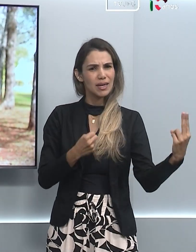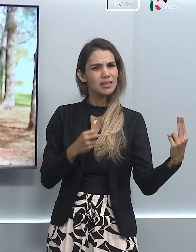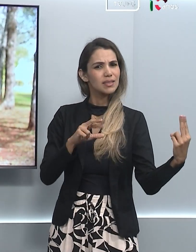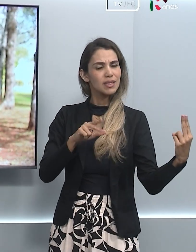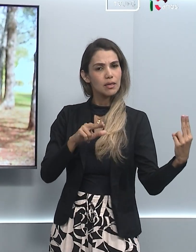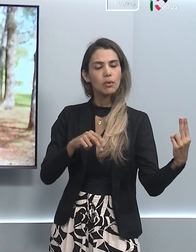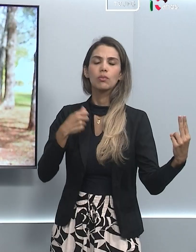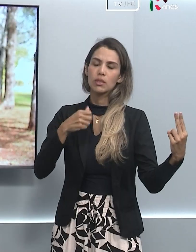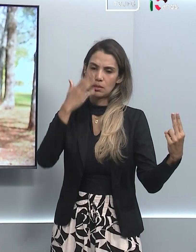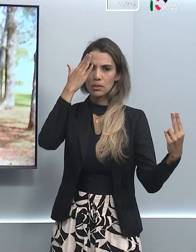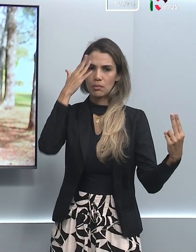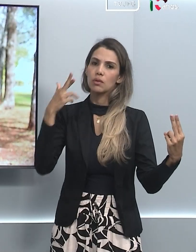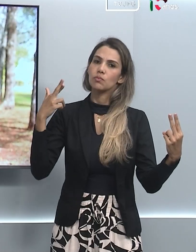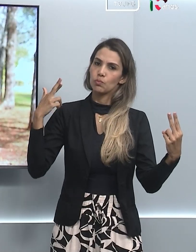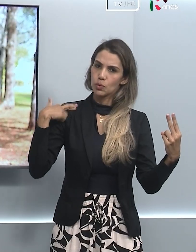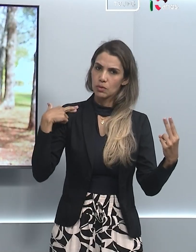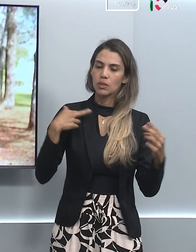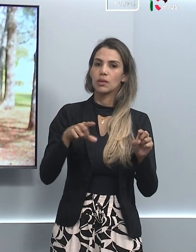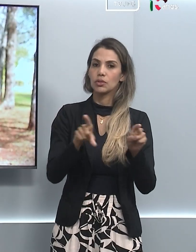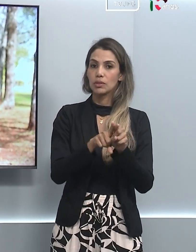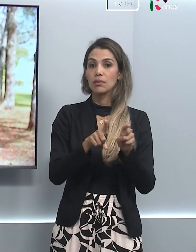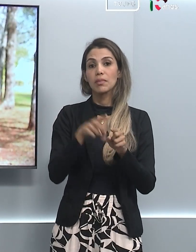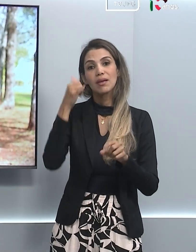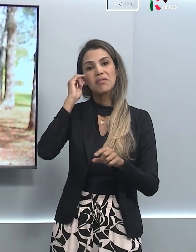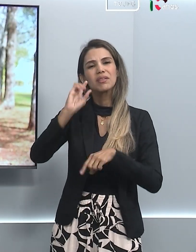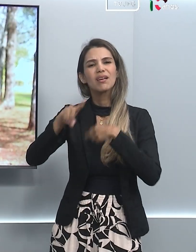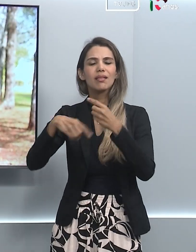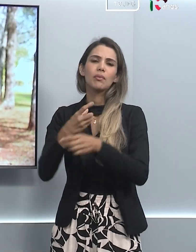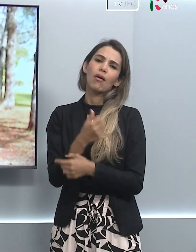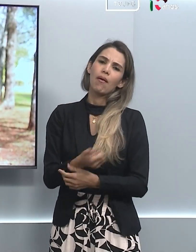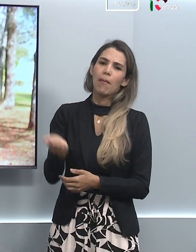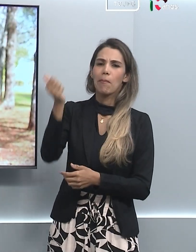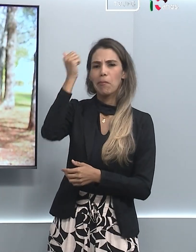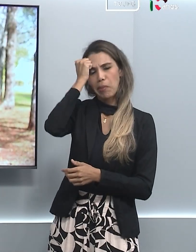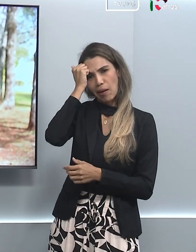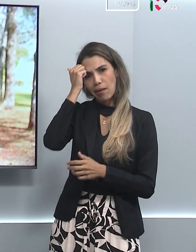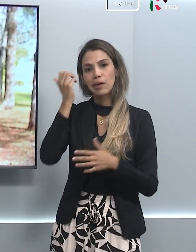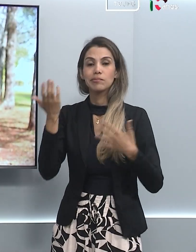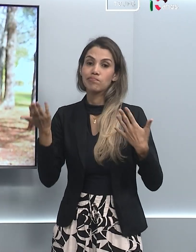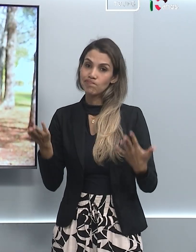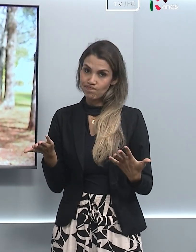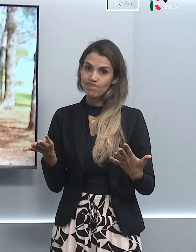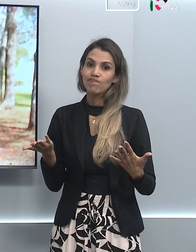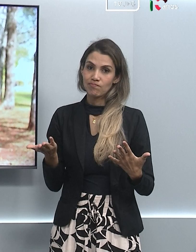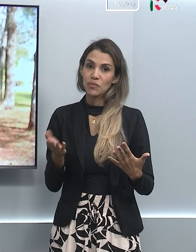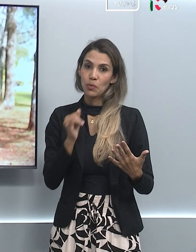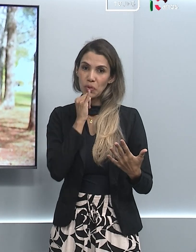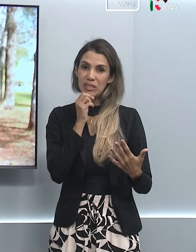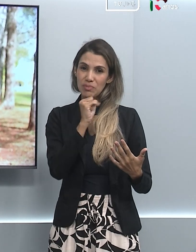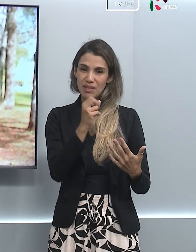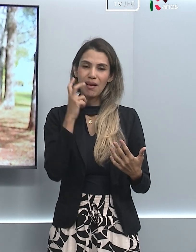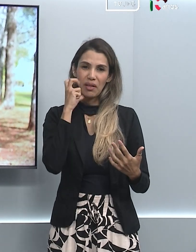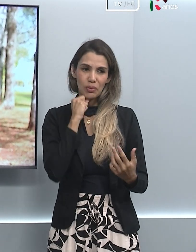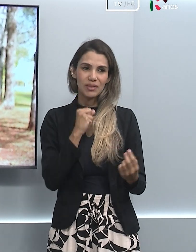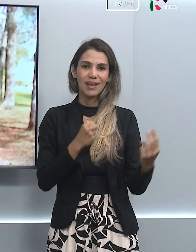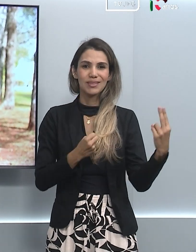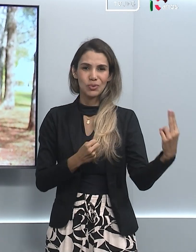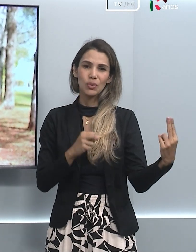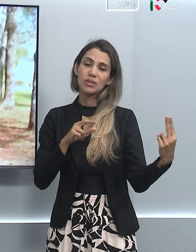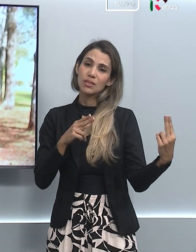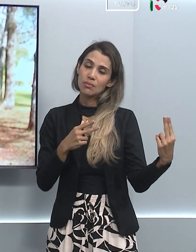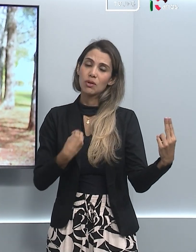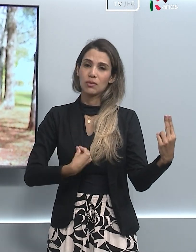a importância de evitar arrependimentos, ainda mais nesse tipo de situação, em que a vida